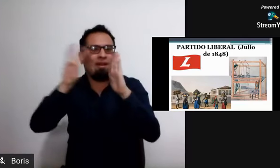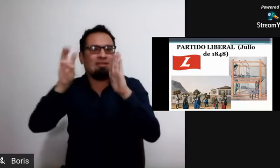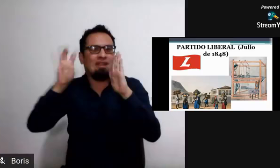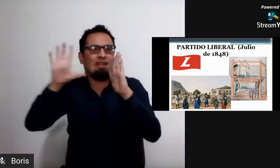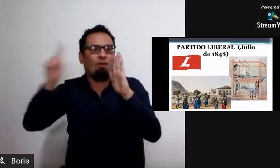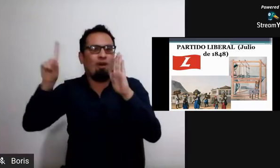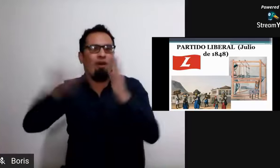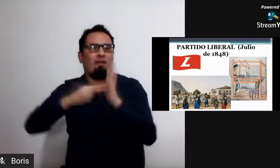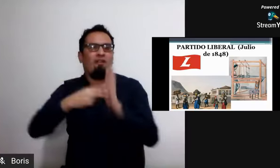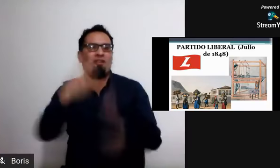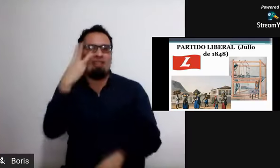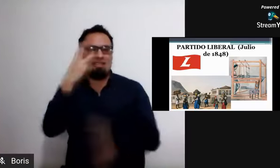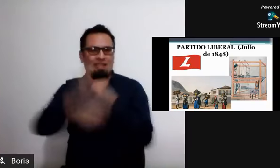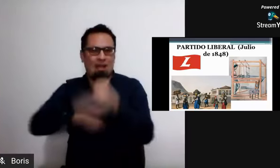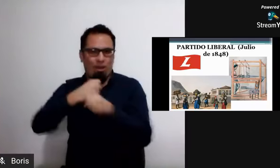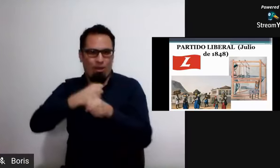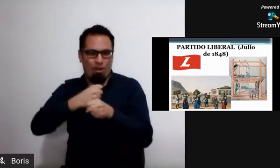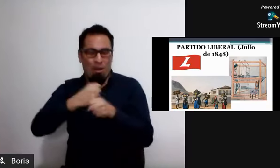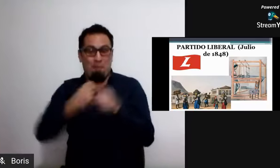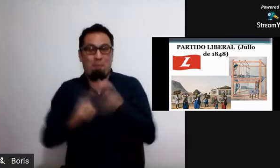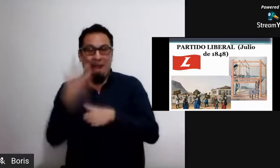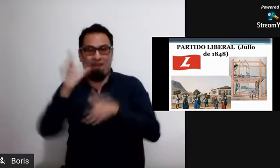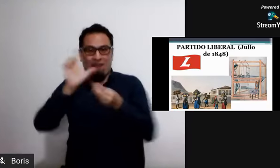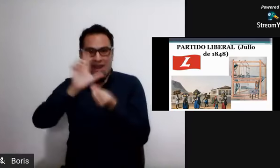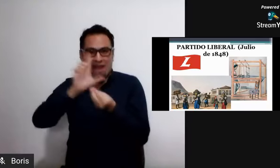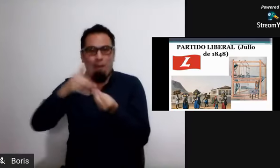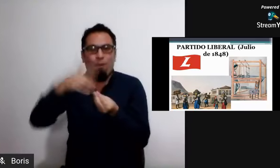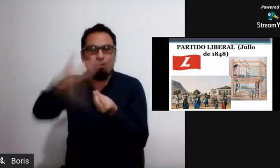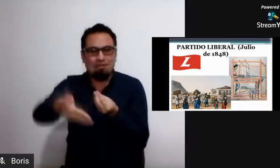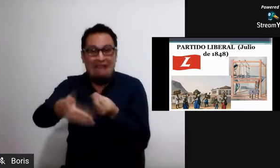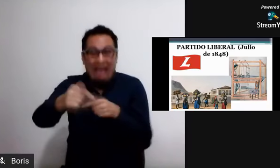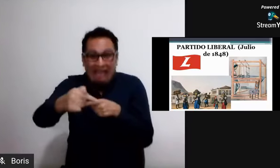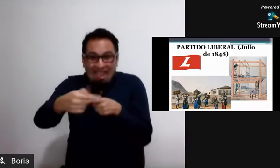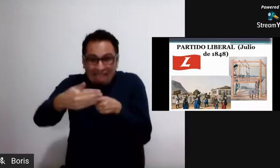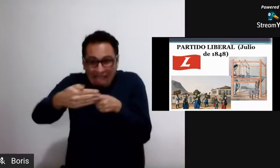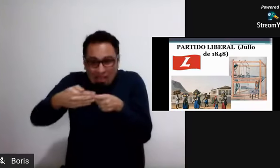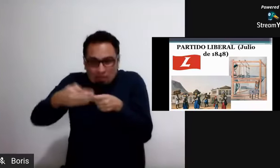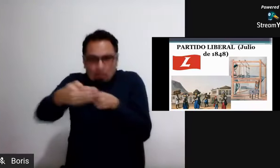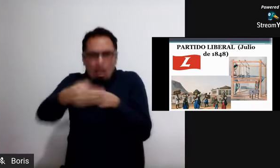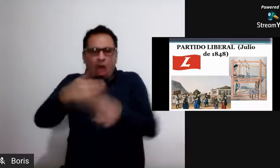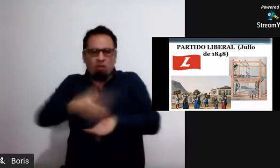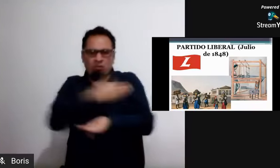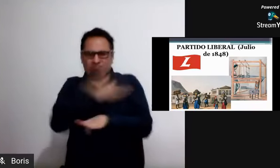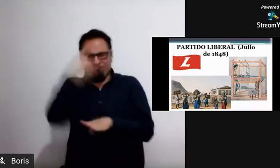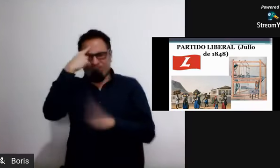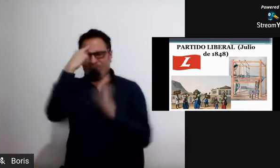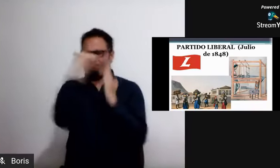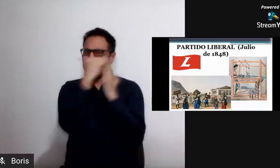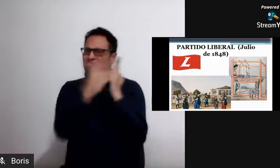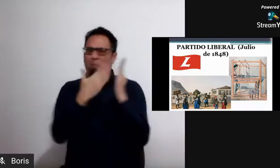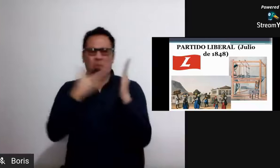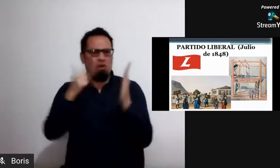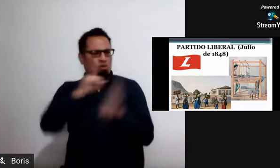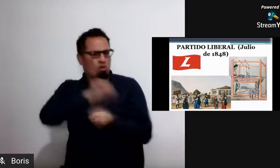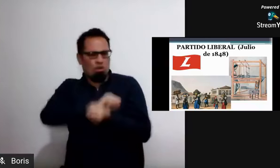1848 empieza a surgir el Partido Liberal y para el año 1851 entonces empiezan a surgir grandes